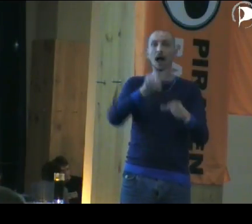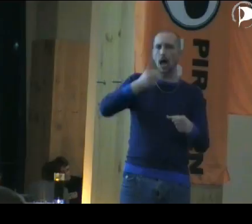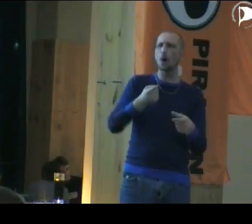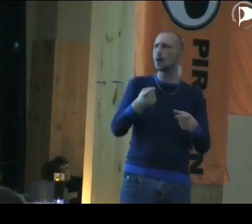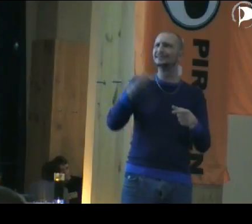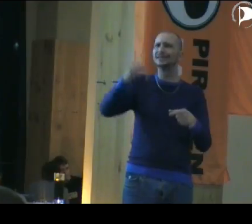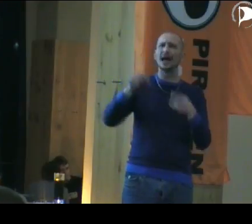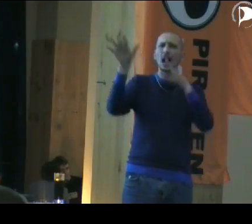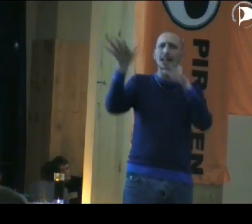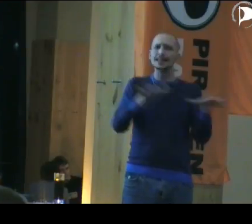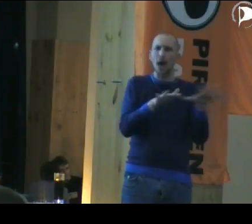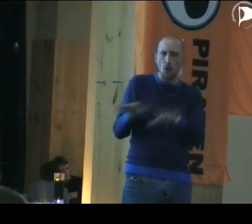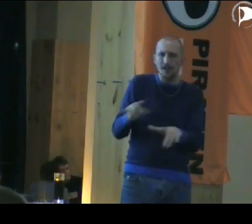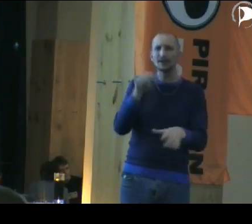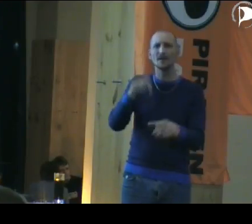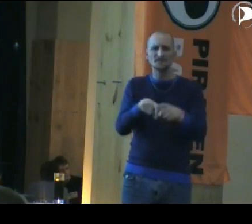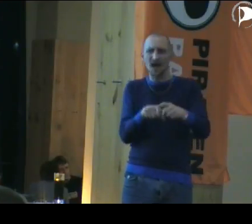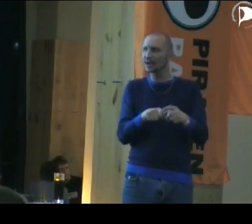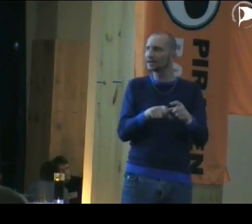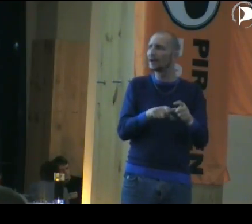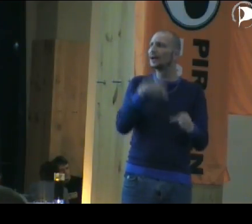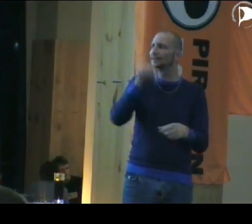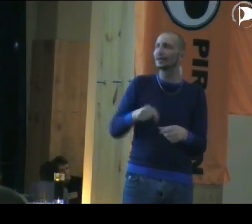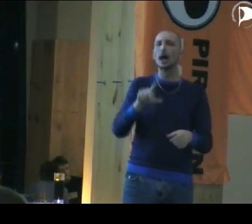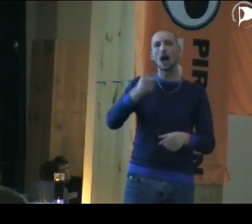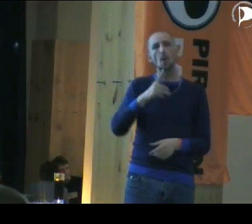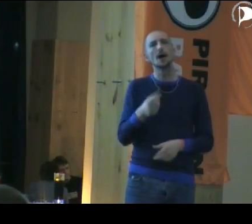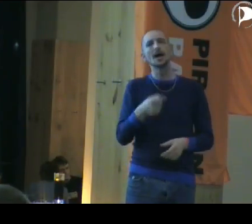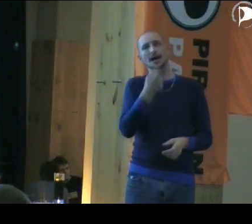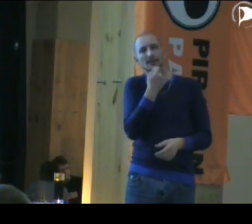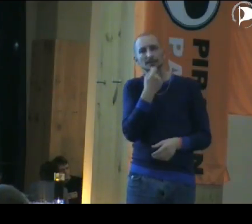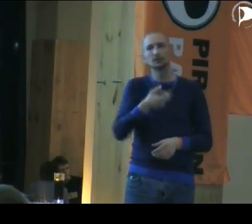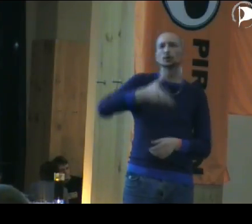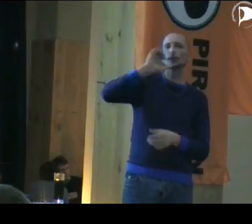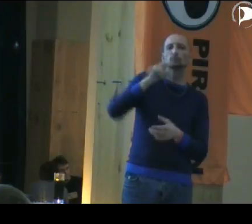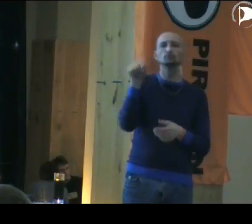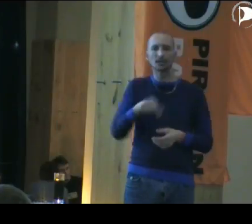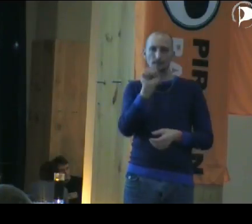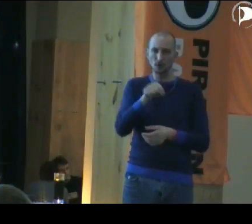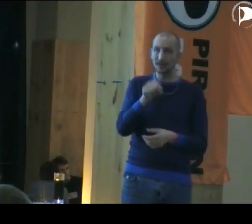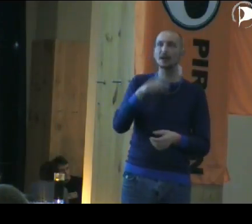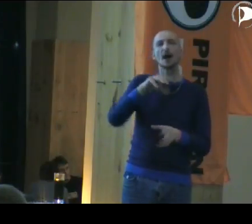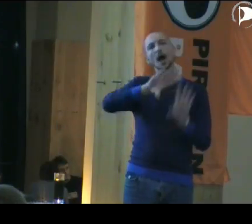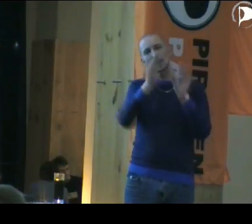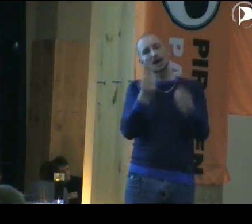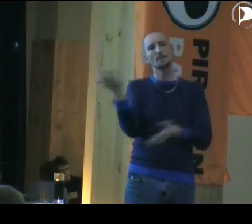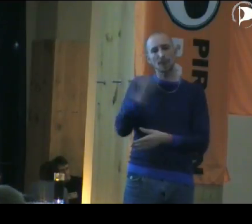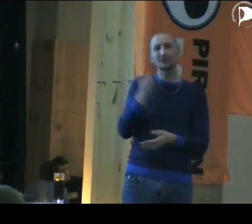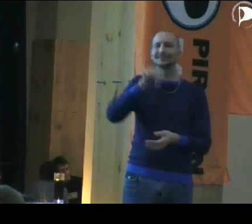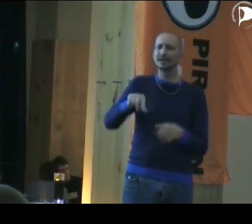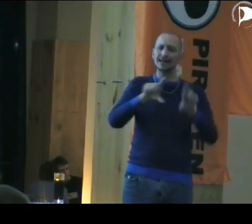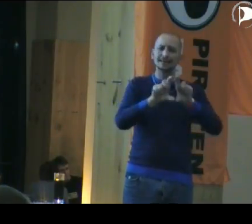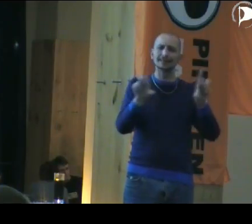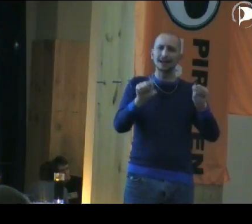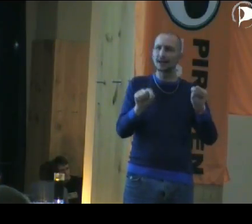war mit dem wagen der zinskurve geben natürlich auch die möglichkeit dass wir alles was wir für diese phase die tickets